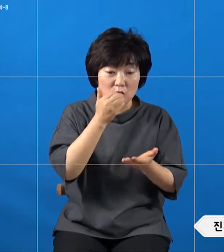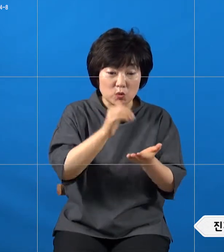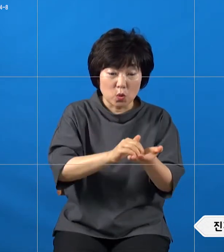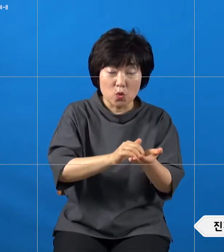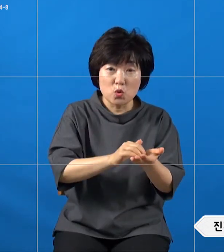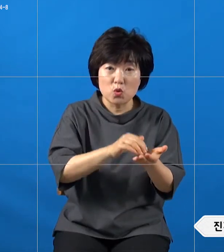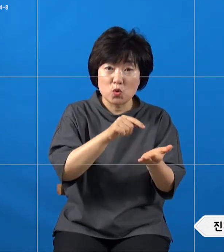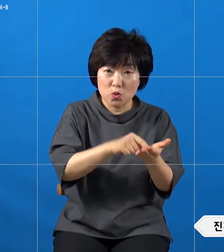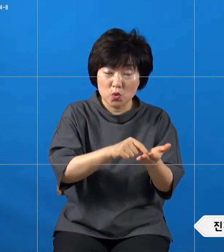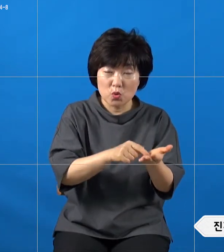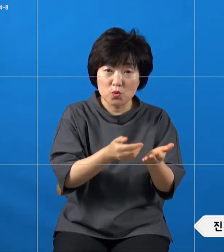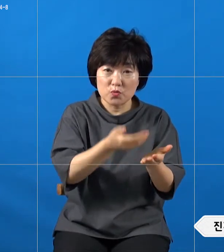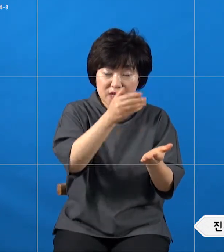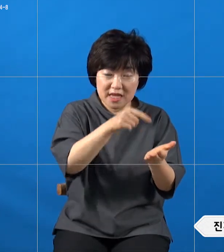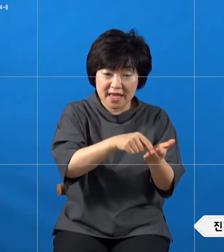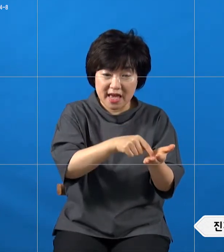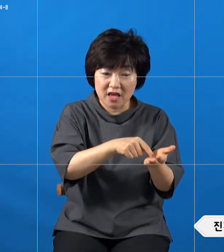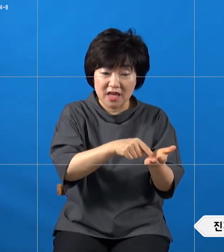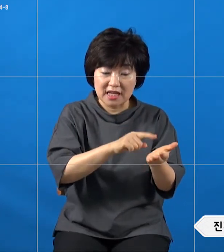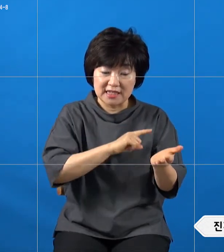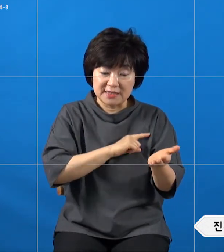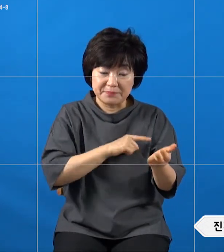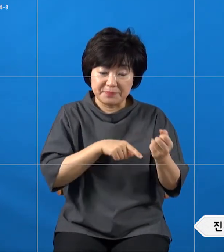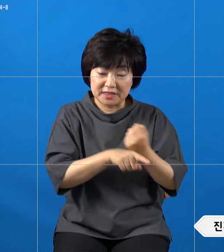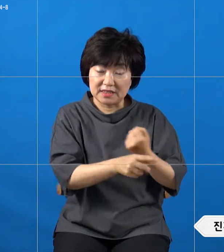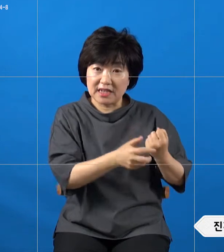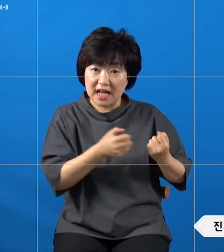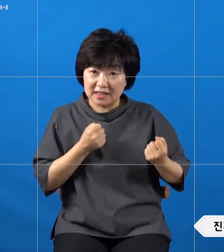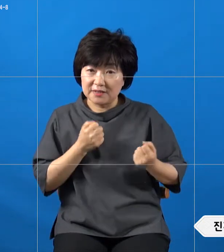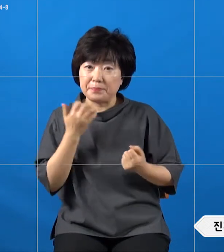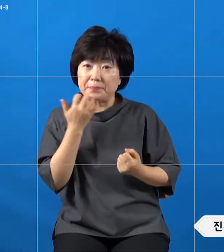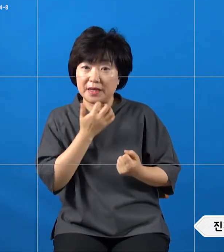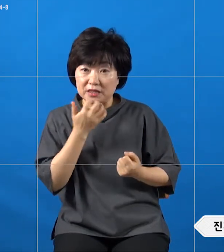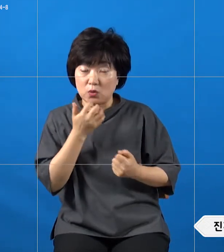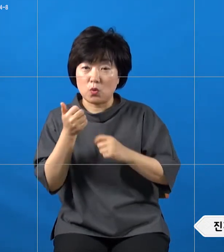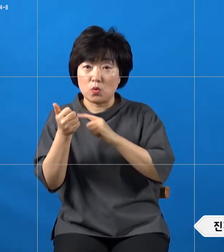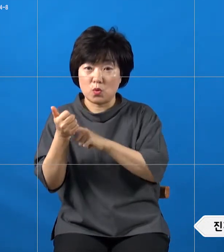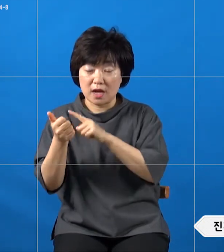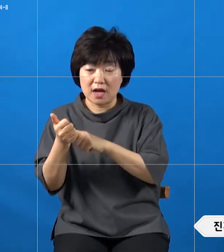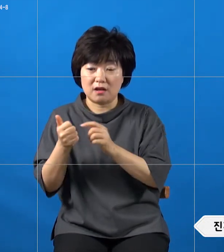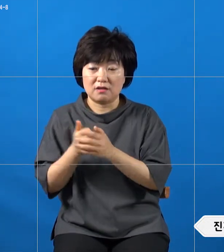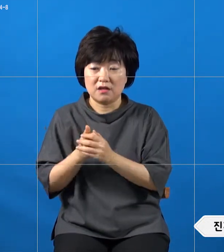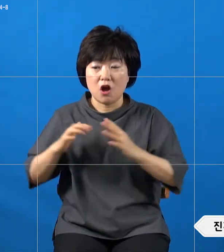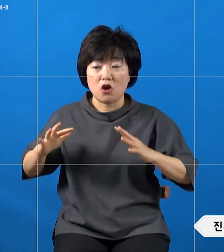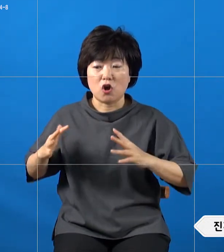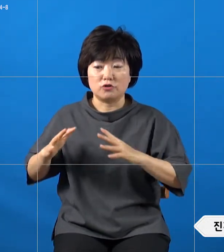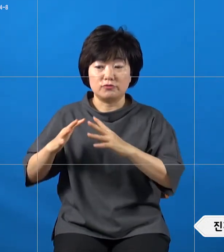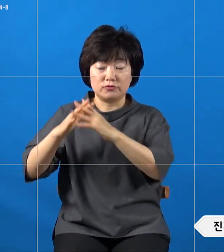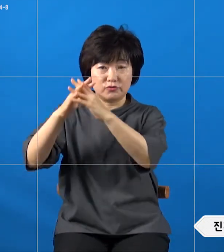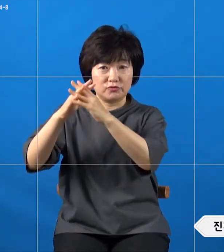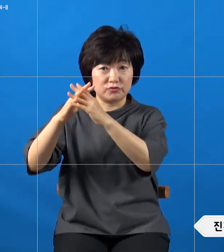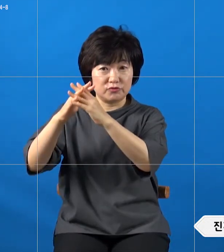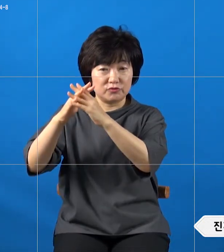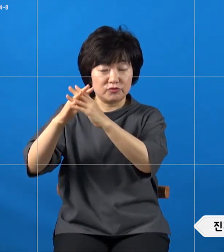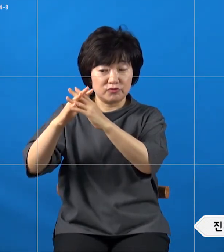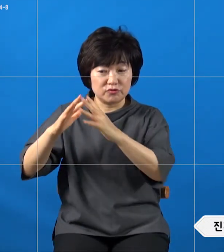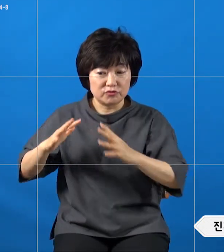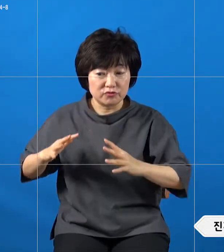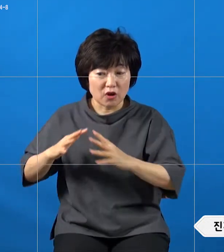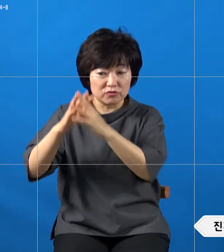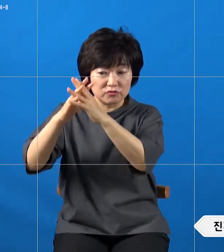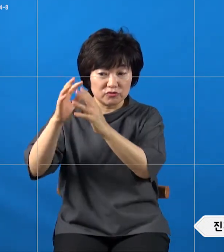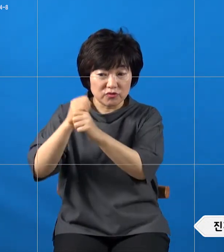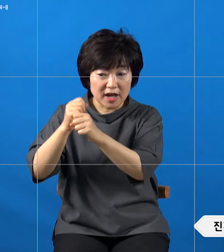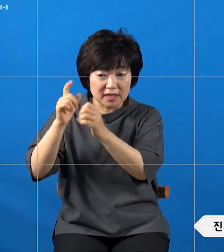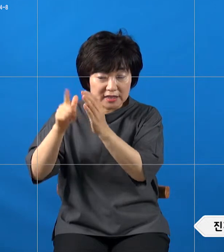이 반석의 이름을 가졌던 사도 베드로가 건축의 이미지를 사용하는 두 가지